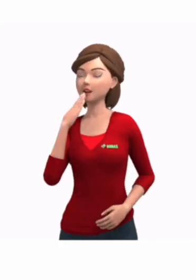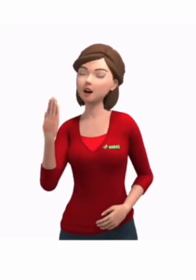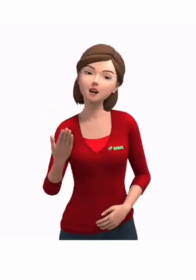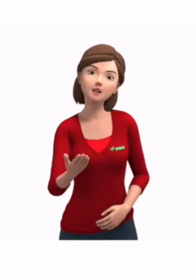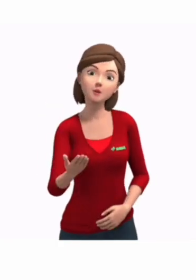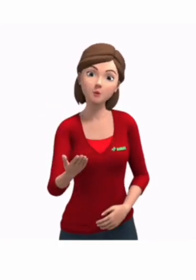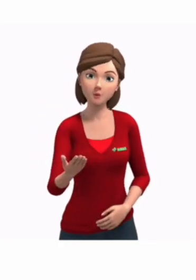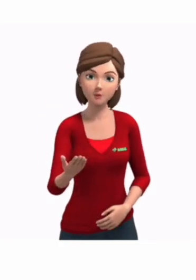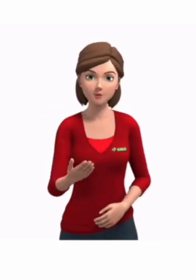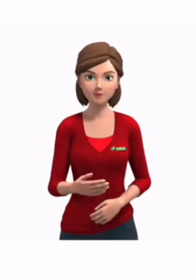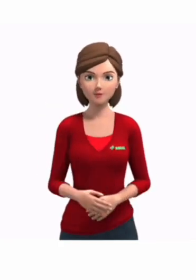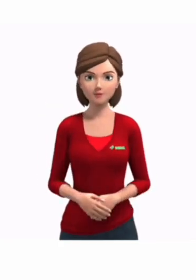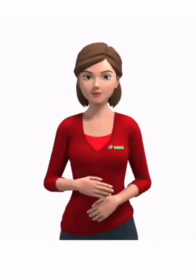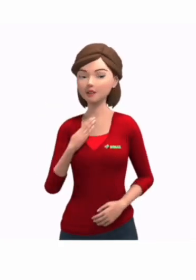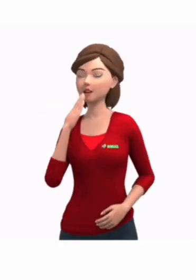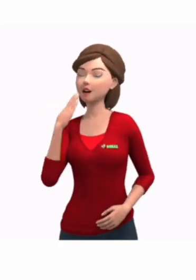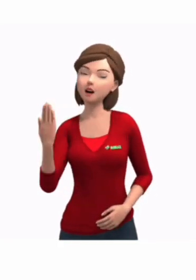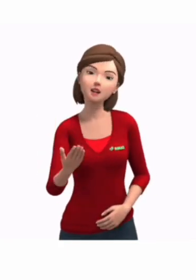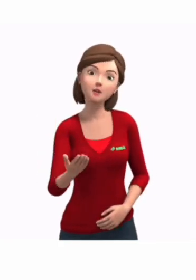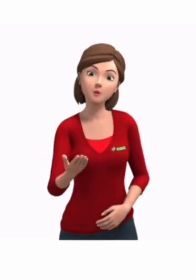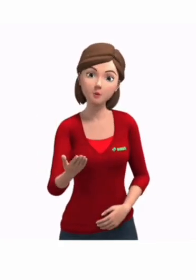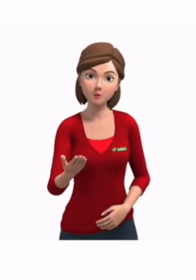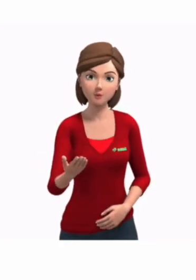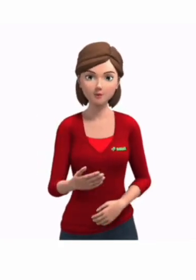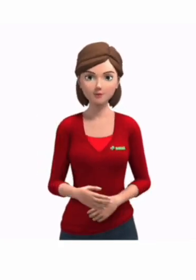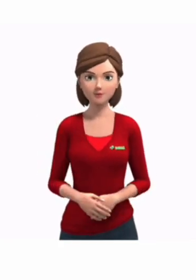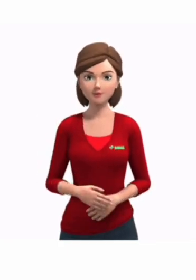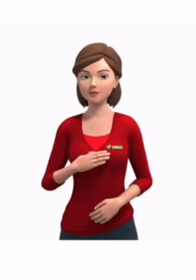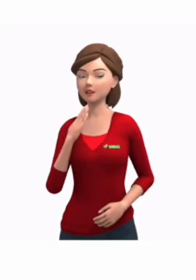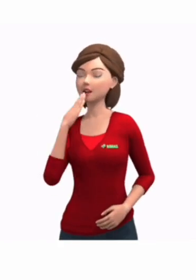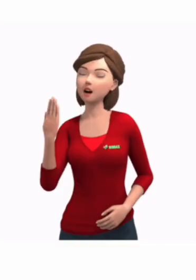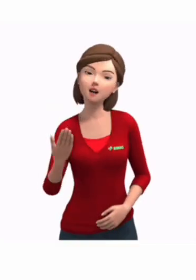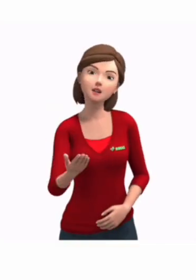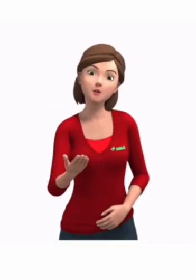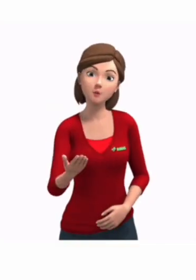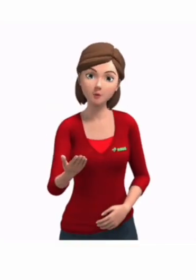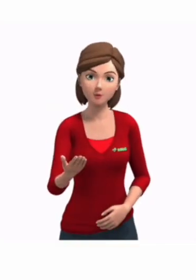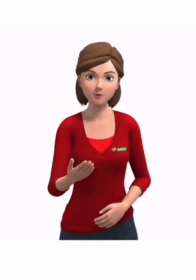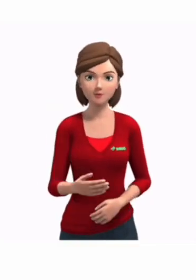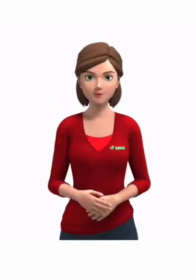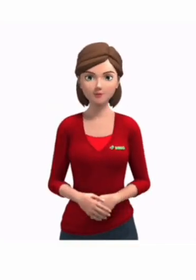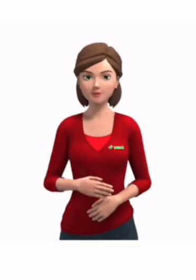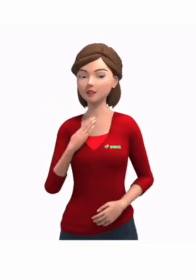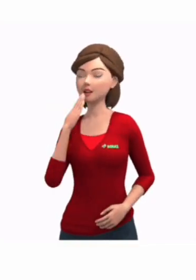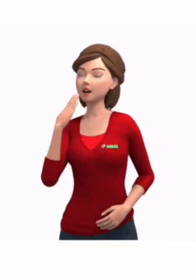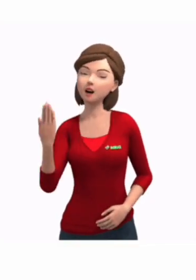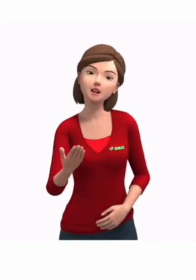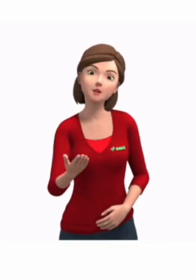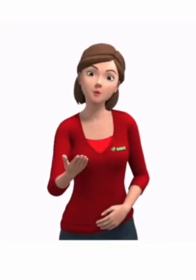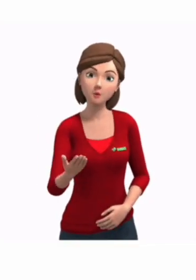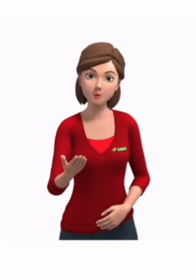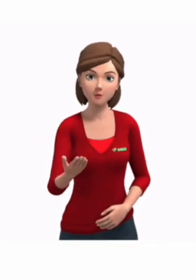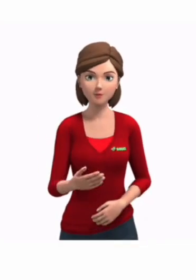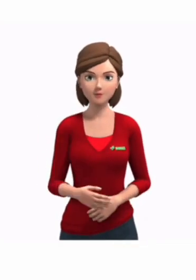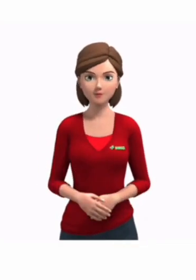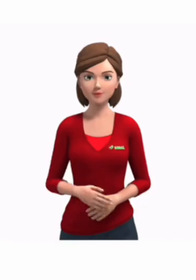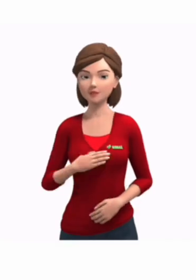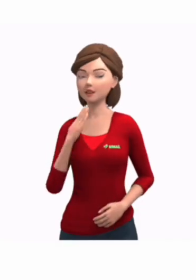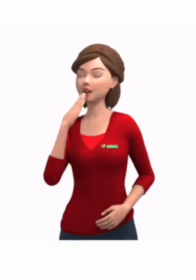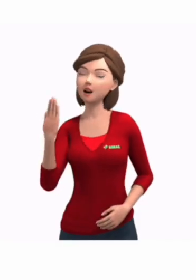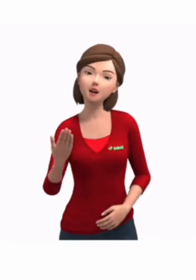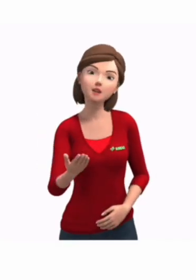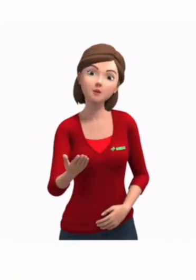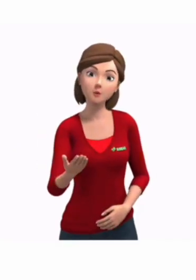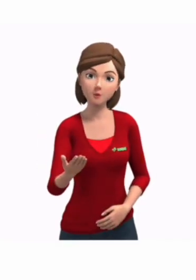personnes handicapées de rejoindre certaines la tech notamment. Qu'est-ce que tu dirais dans ton entreprise actuelle, quelles sont les choses concrètes qui ont été mises en place pour que toi justement